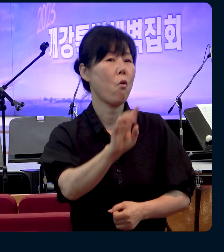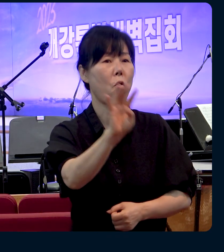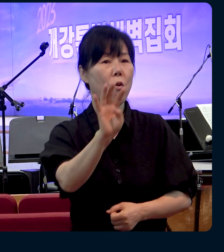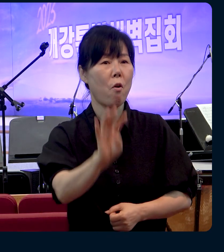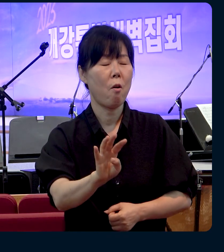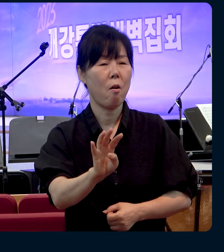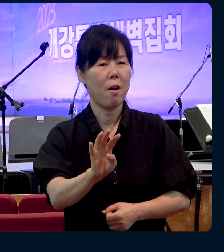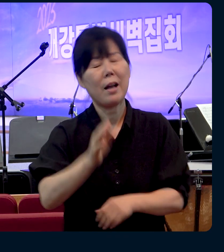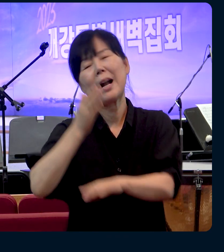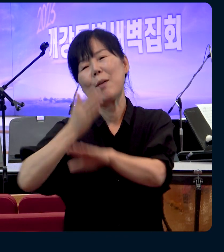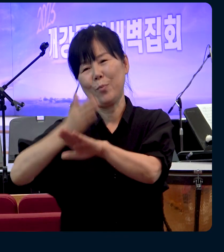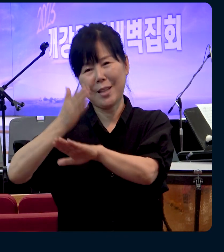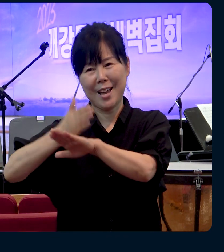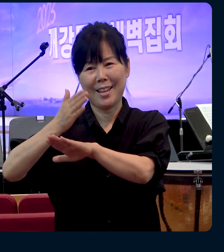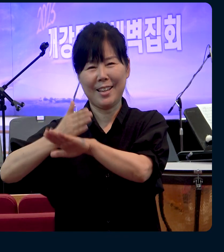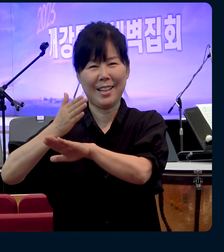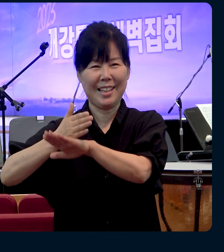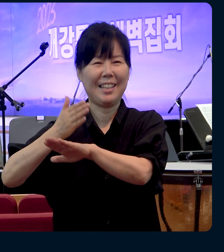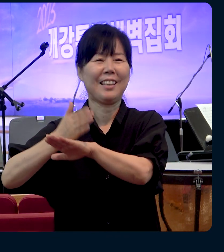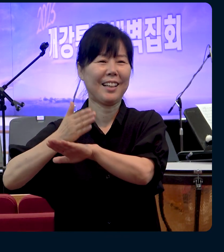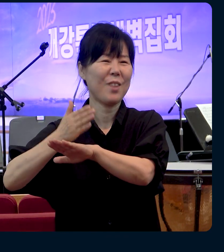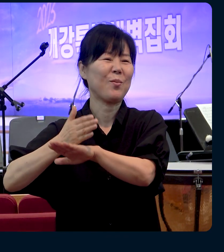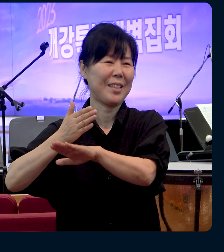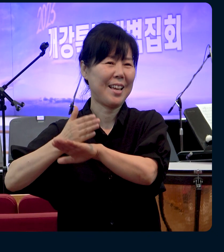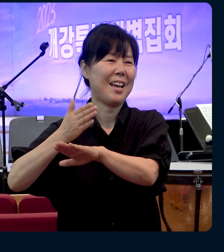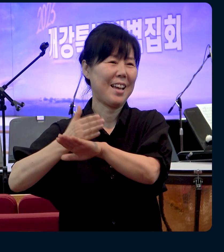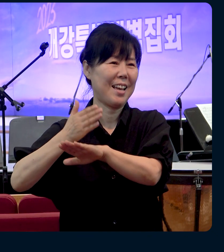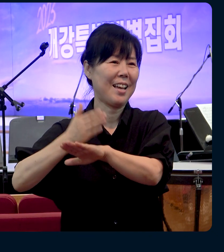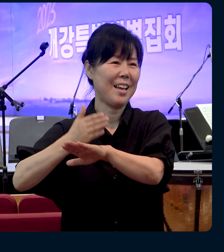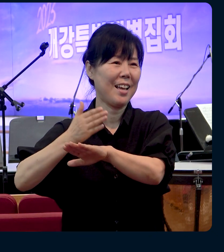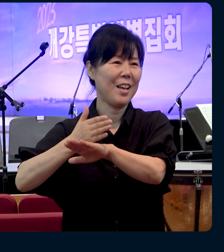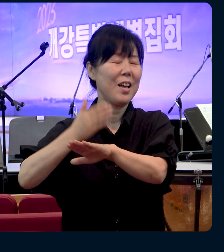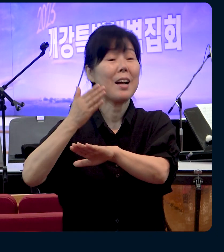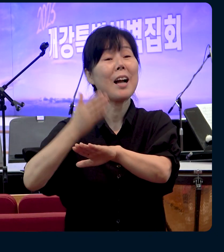뭐냐? 바로 감사함이라는 거예요.